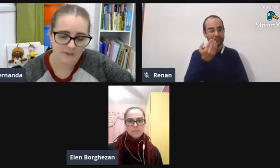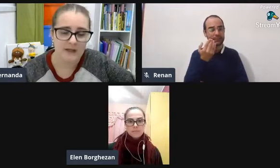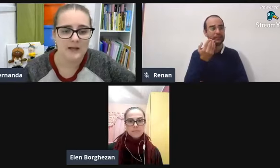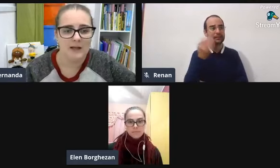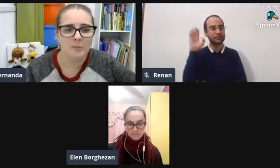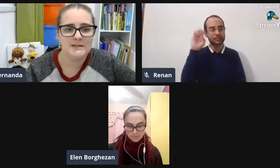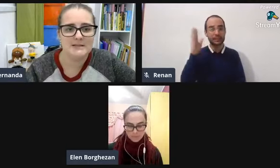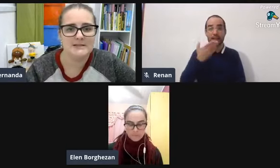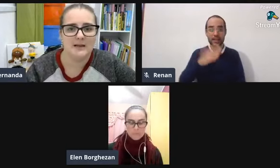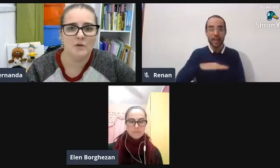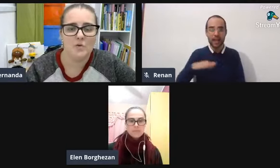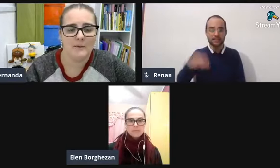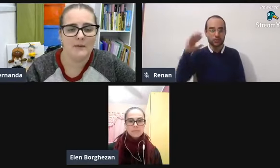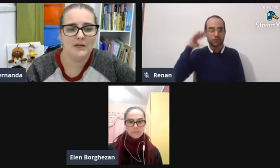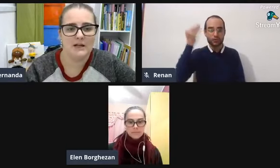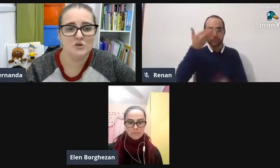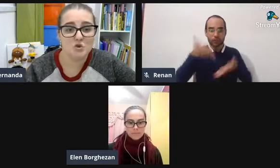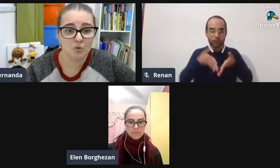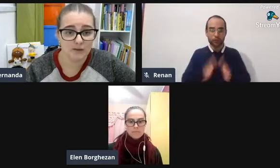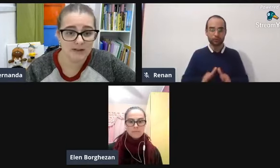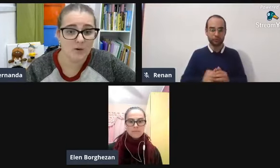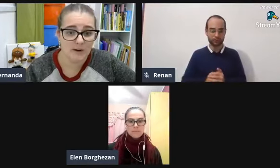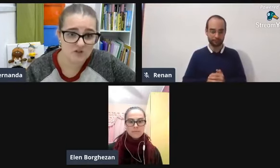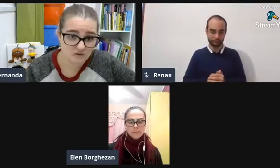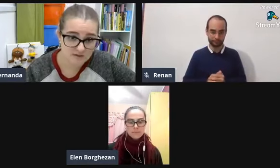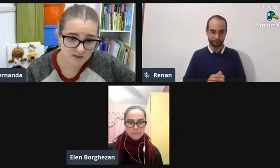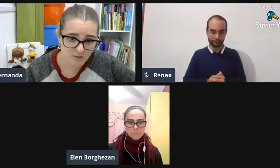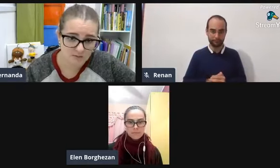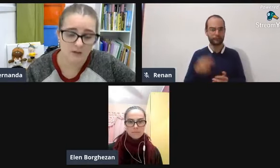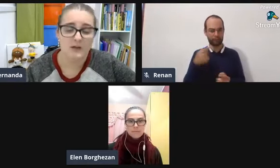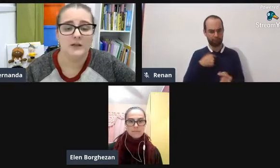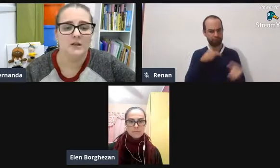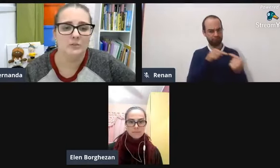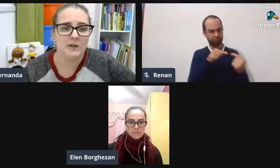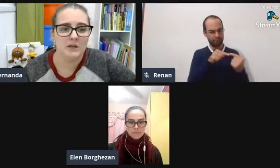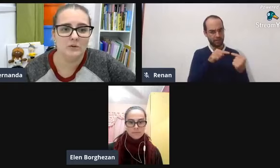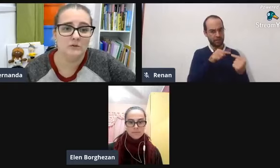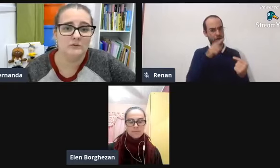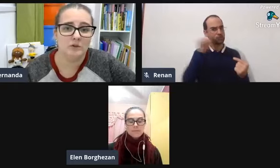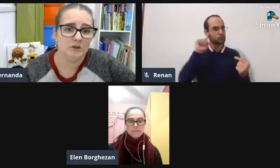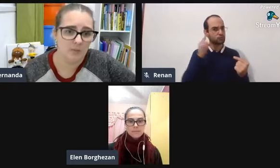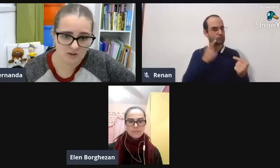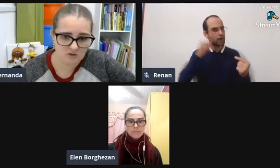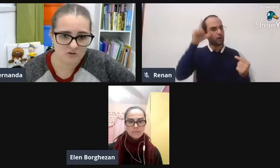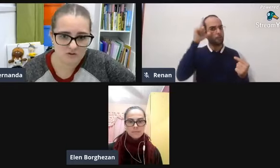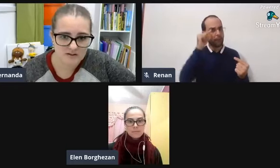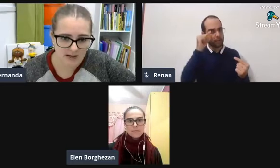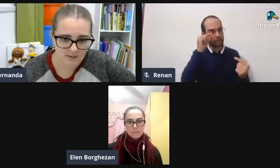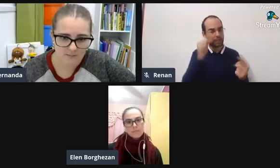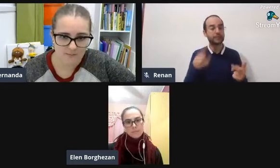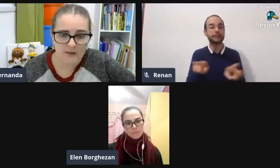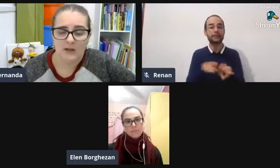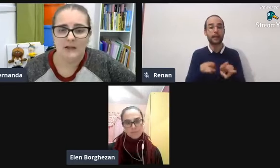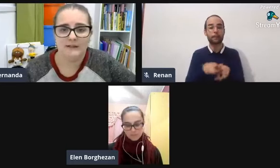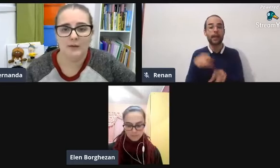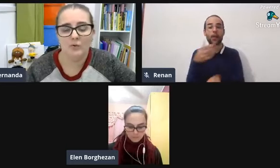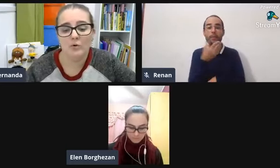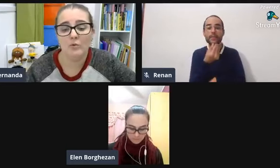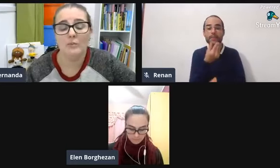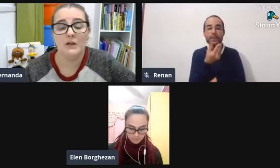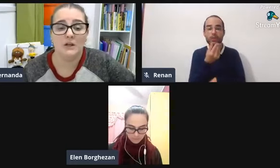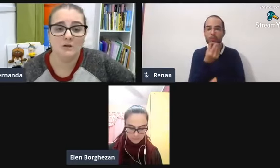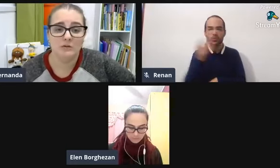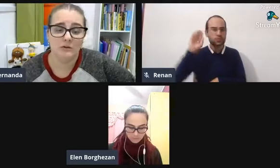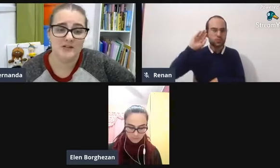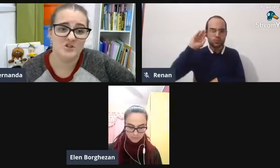congênita? Eu pesquisei com uma menina surda, com baixa visão, e um menino totalmente surdo-cego. Então,